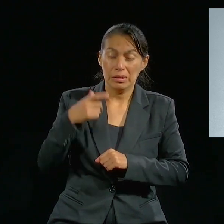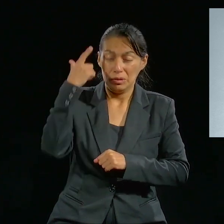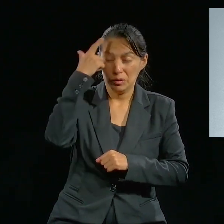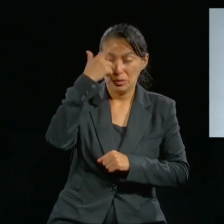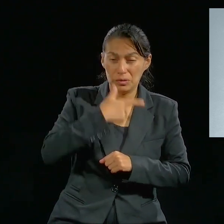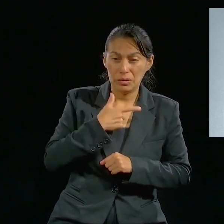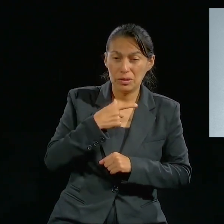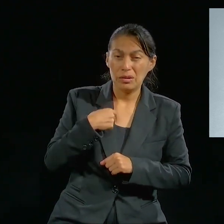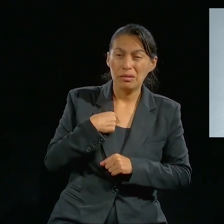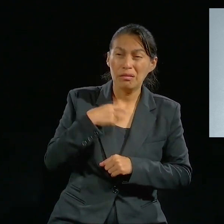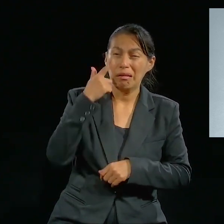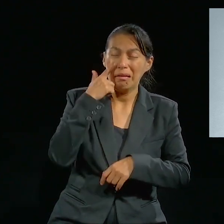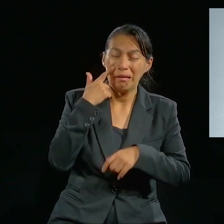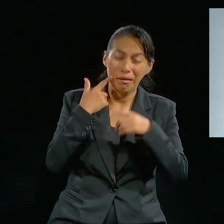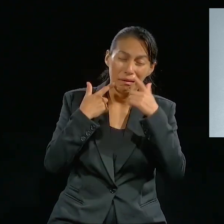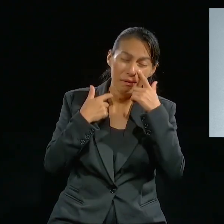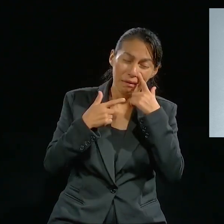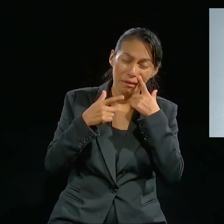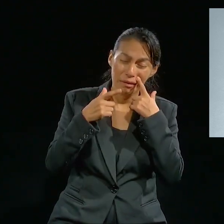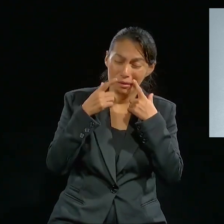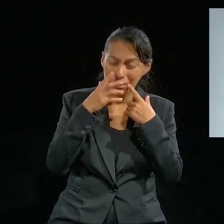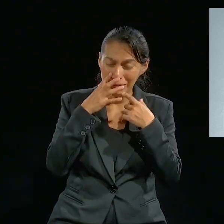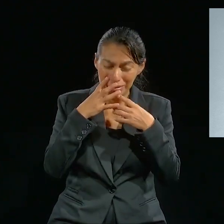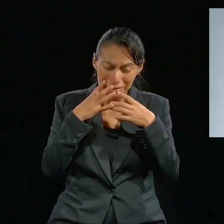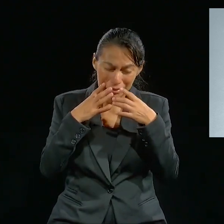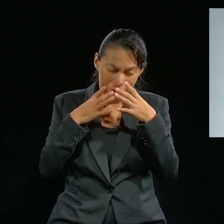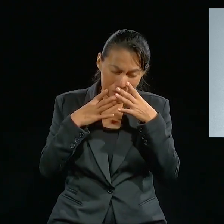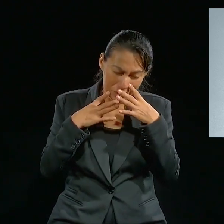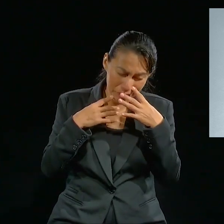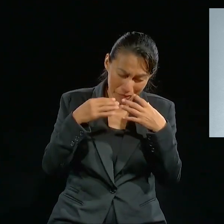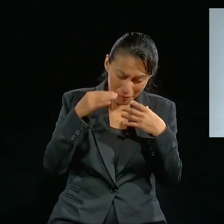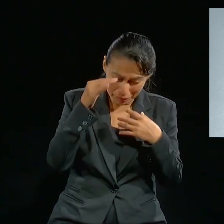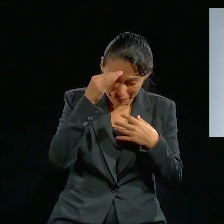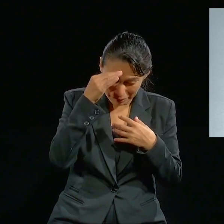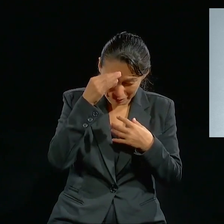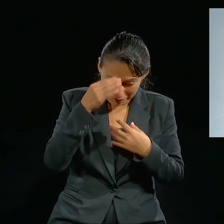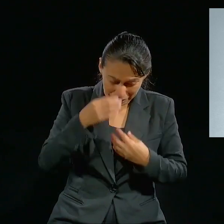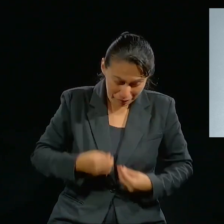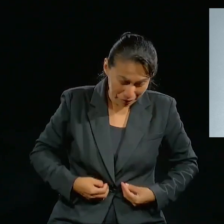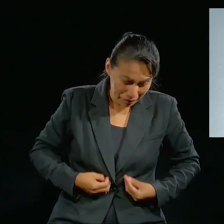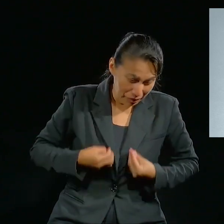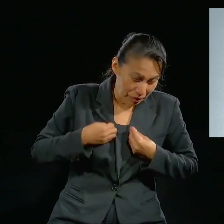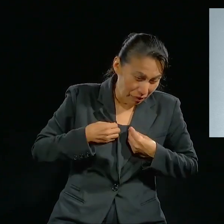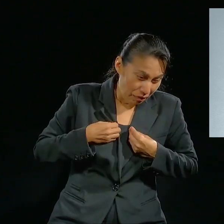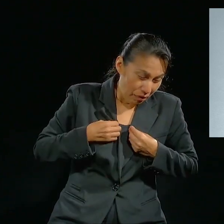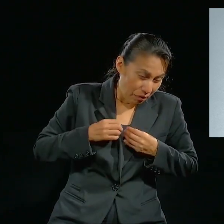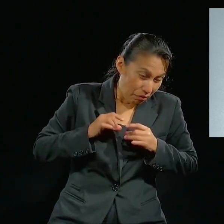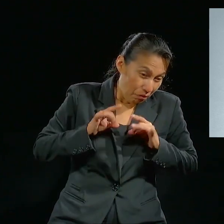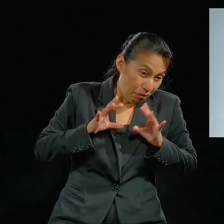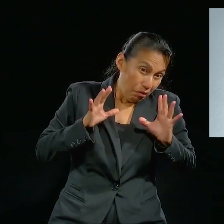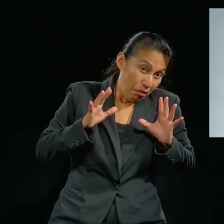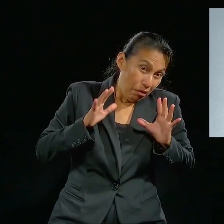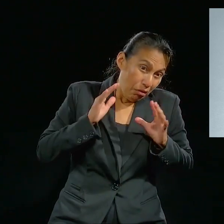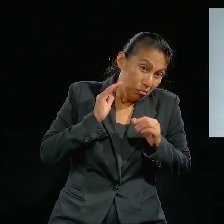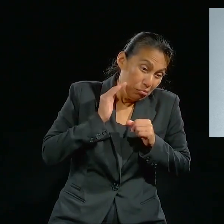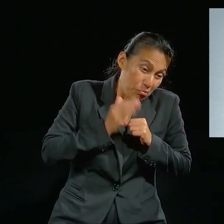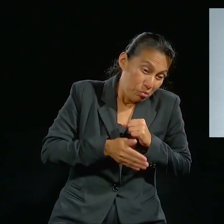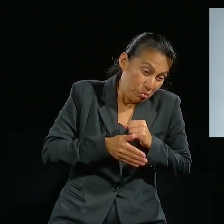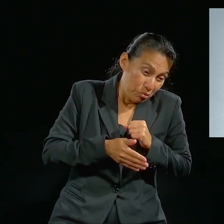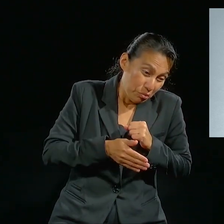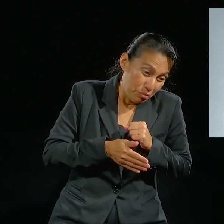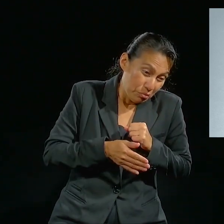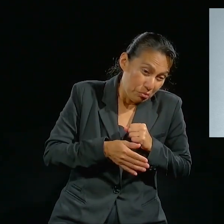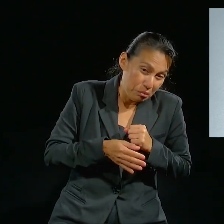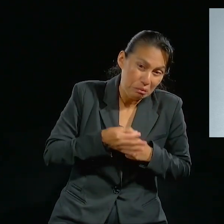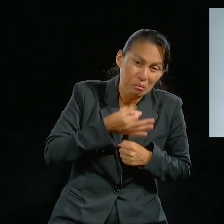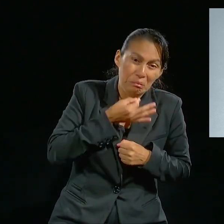noche yo estaba llorando y pensé en que mi vida se terminó tan tan corto